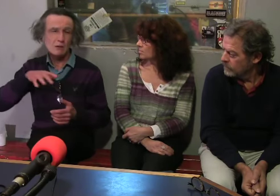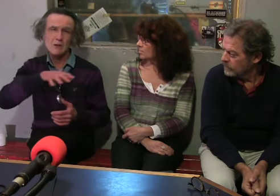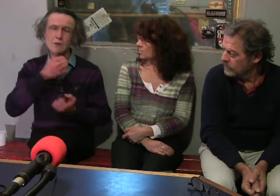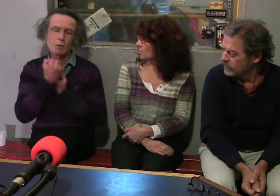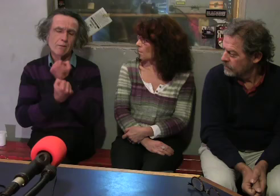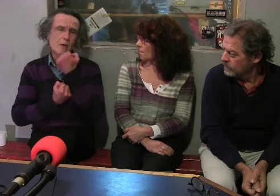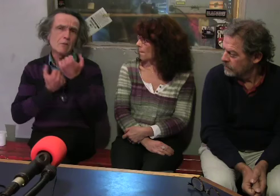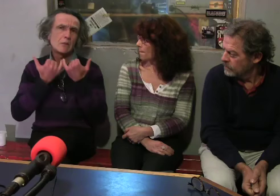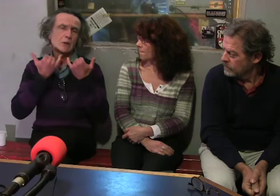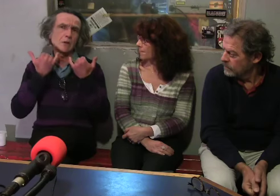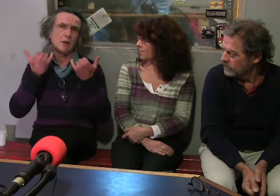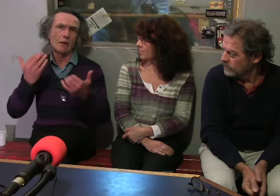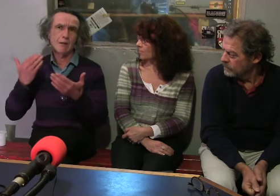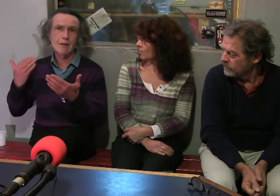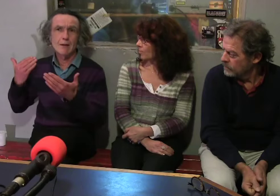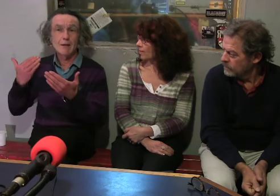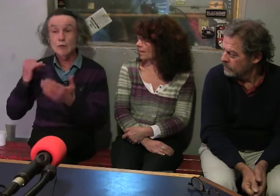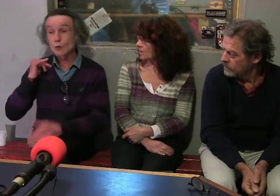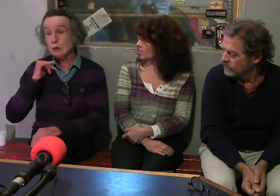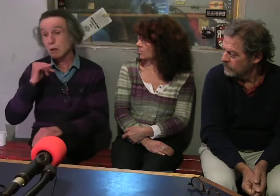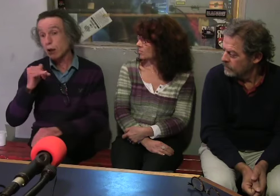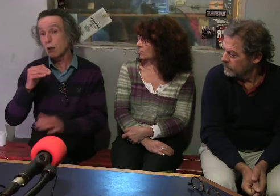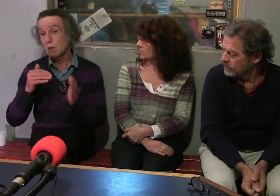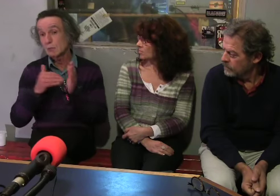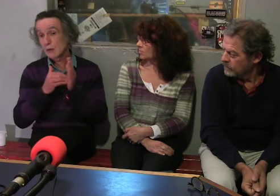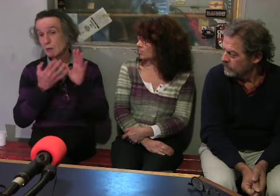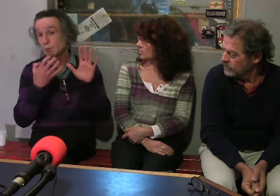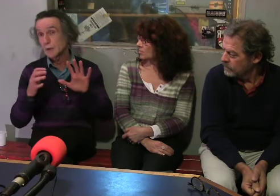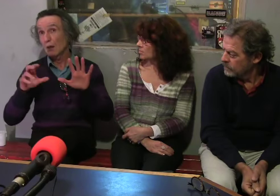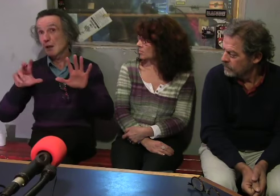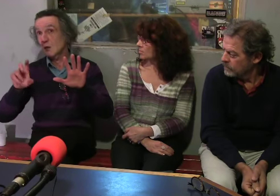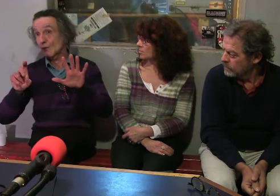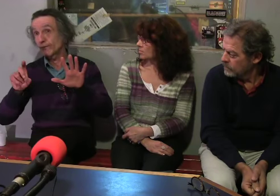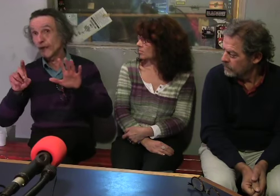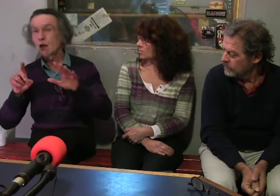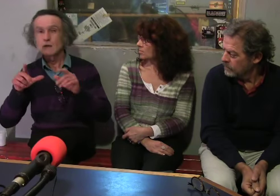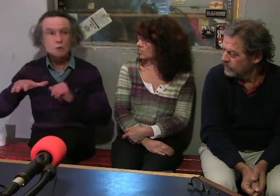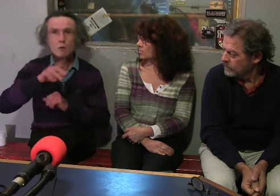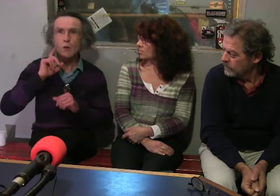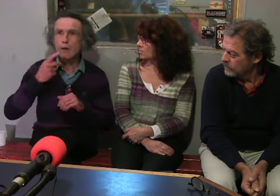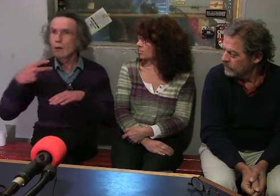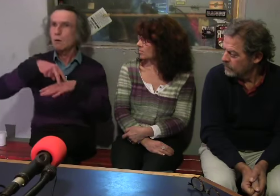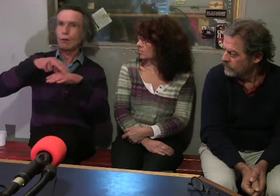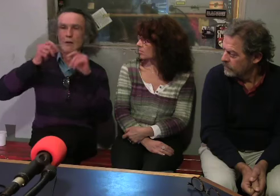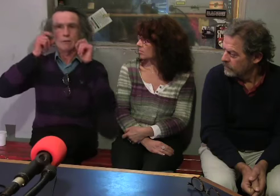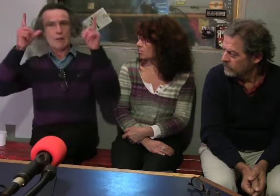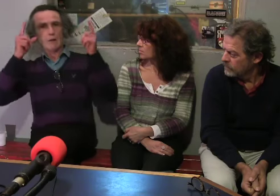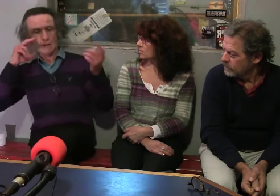la langue des signes et les sourds ont beaucoup souffert de ces décisions jusqu'en 1980 où il y a